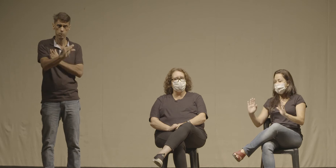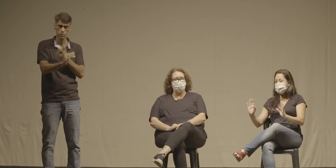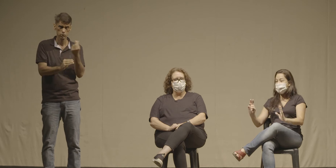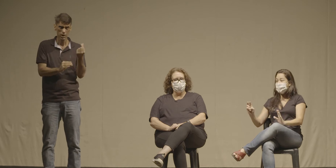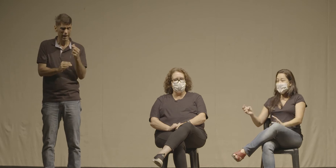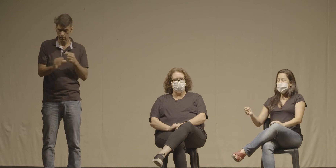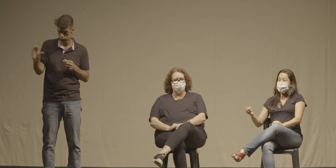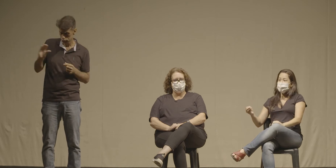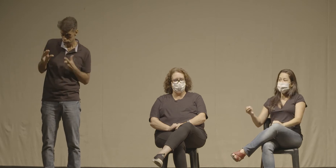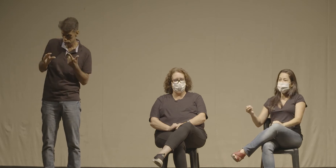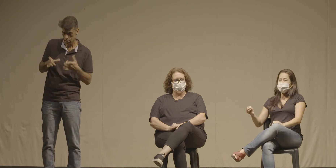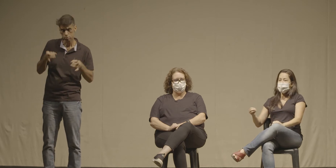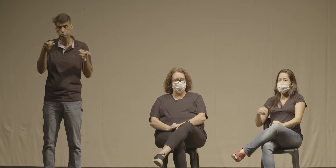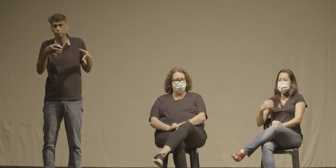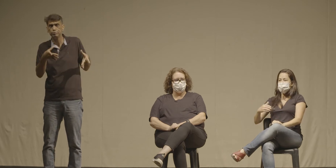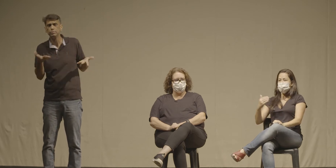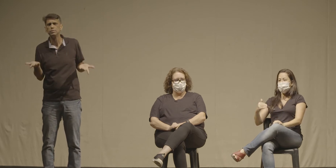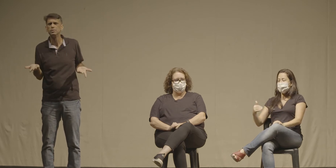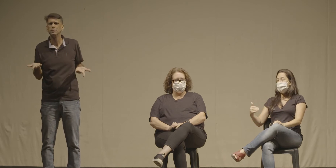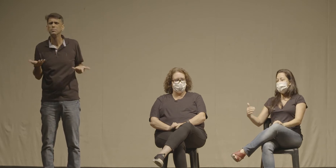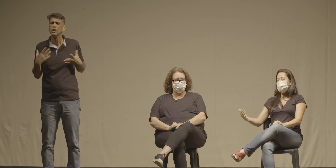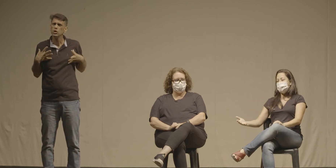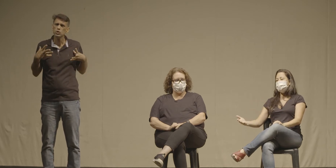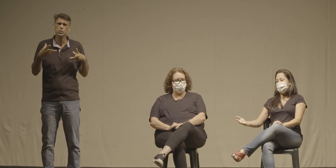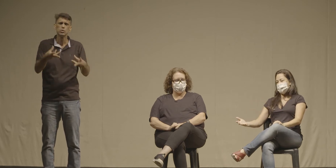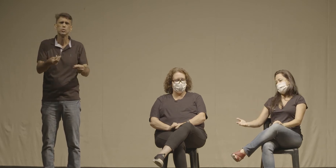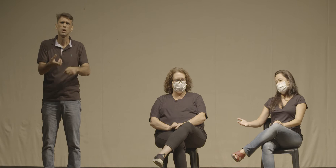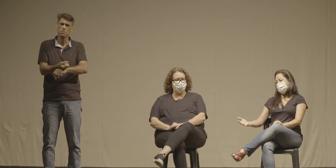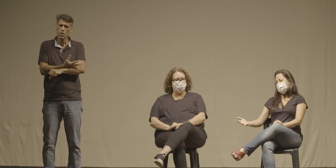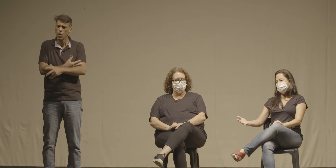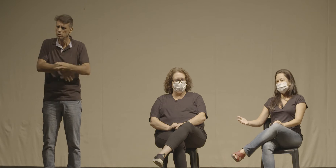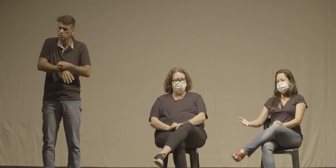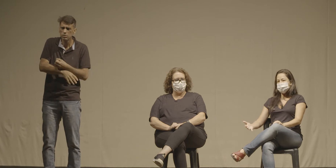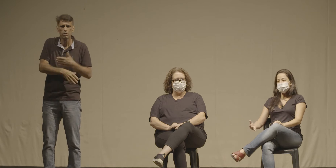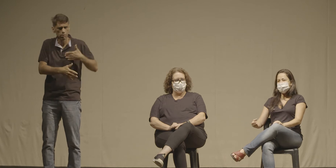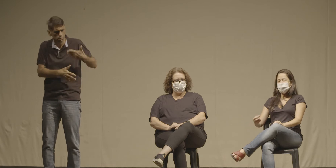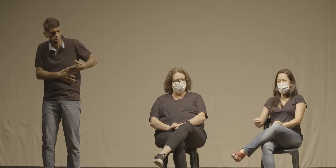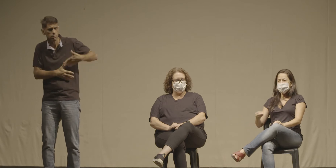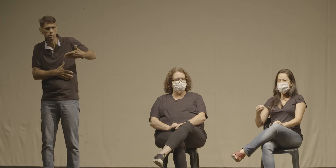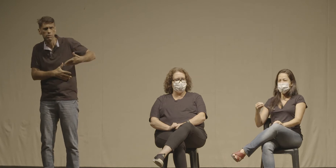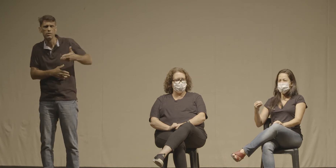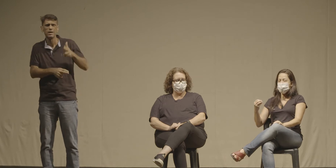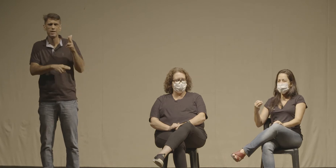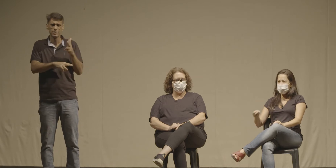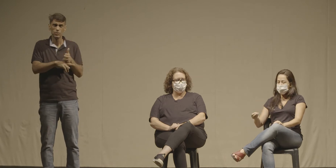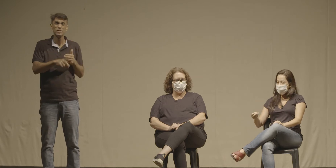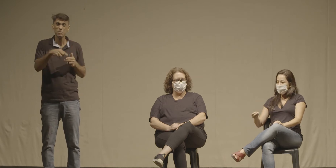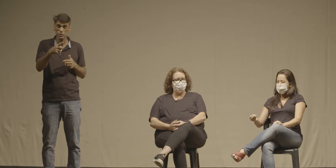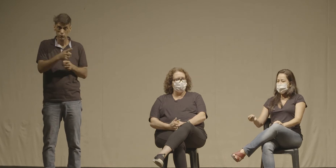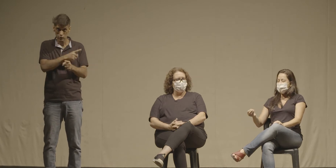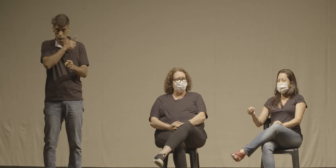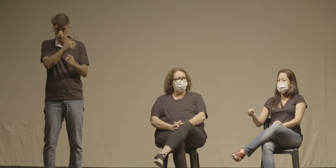também deixa de fazer. Então, isso tudo foi emocionando também ao longo. Quando a gente